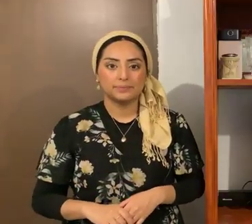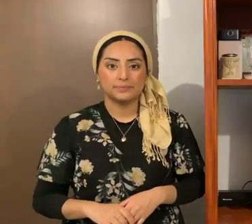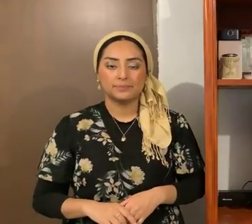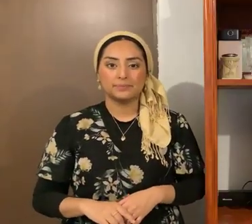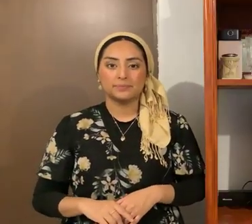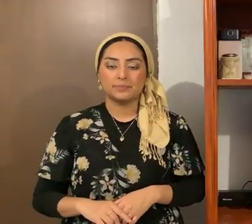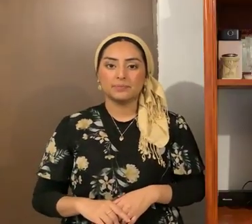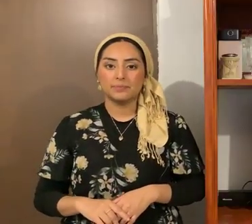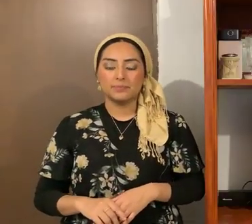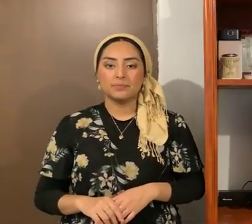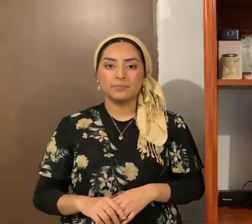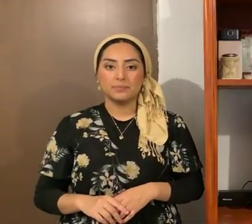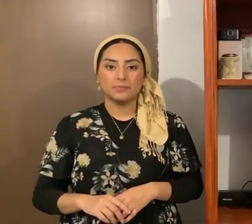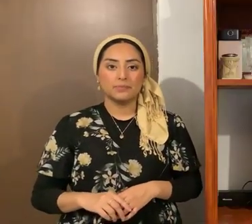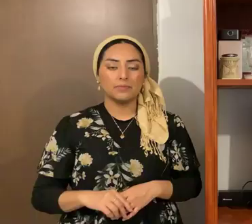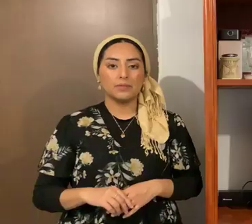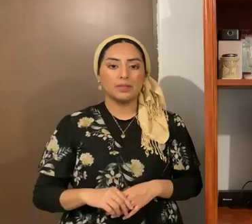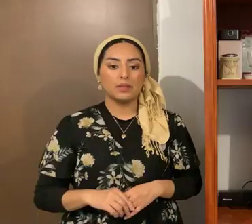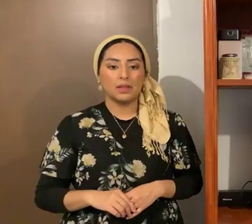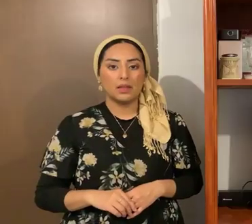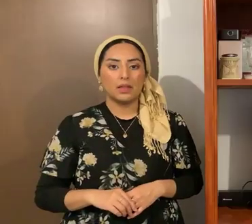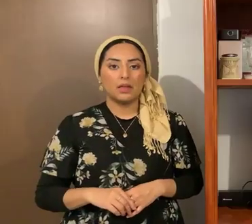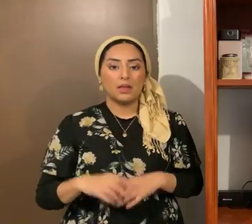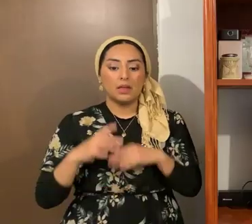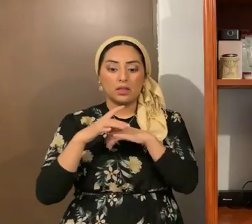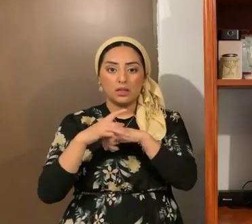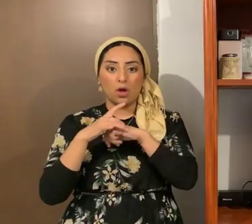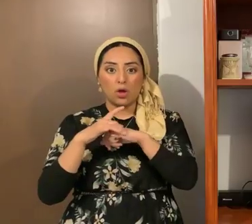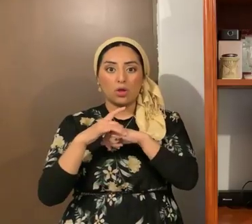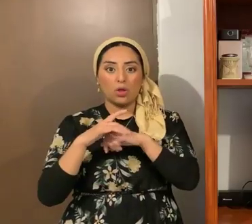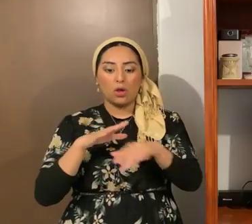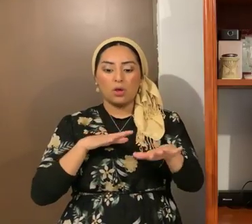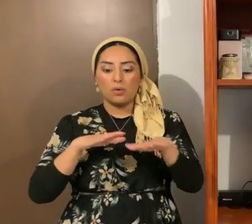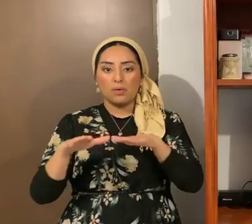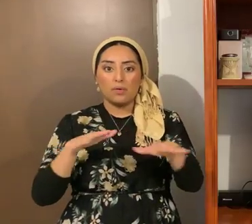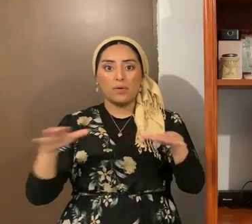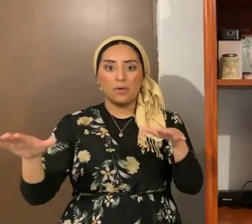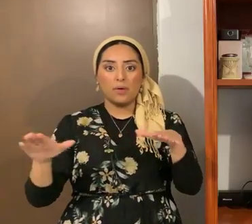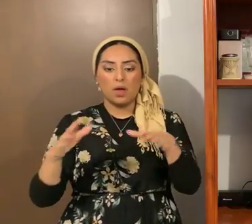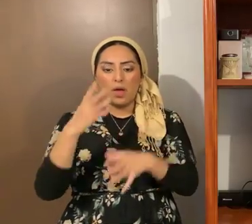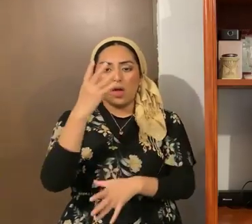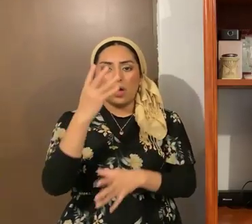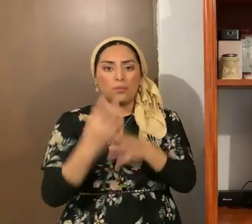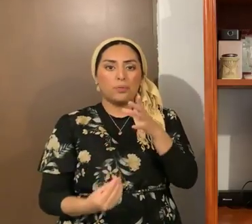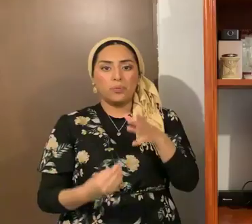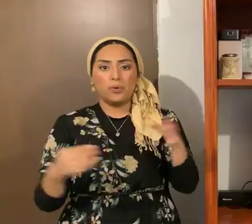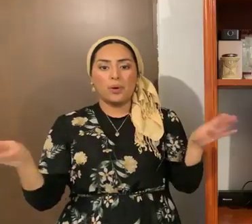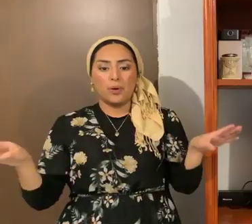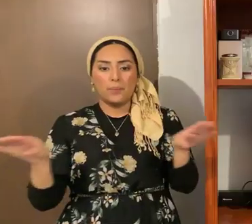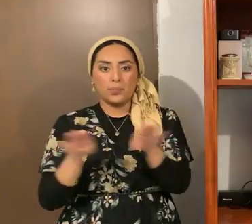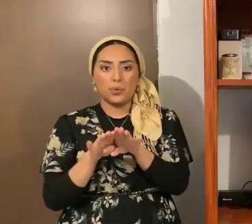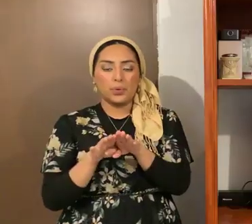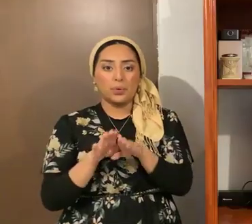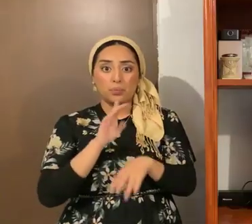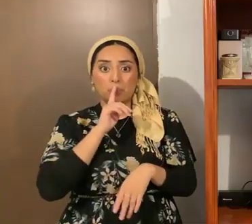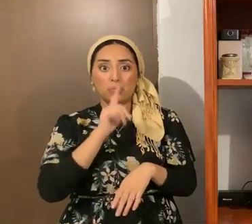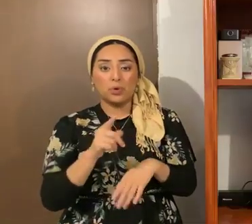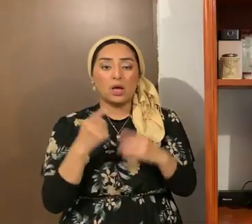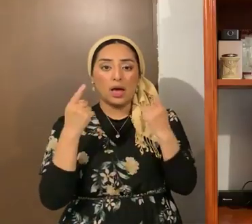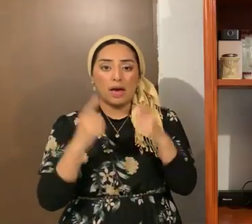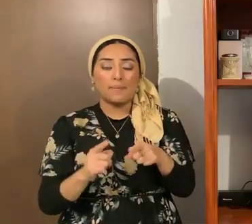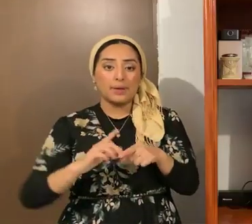¿Vamos bien? Número 1, la tierra se los traga. La tierra se los tragó, así